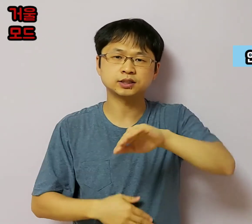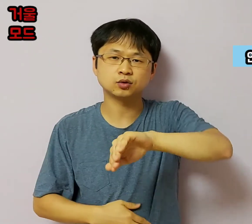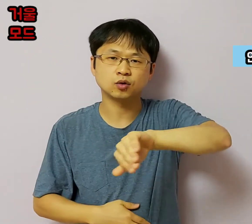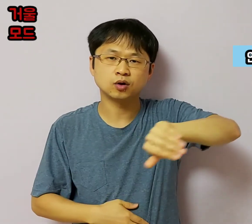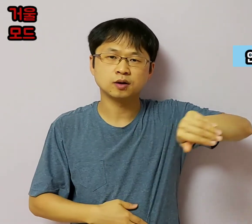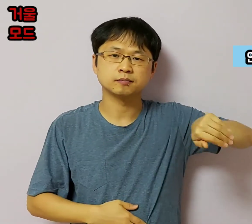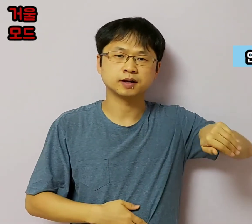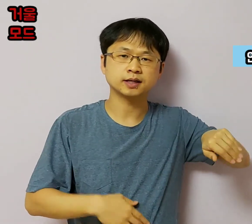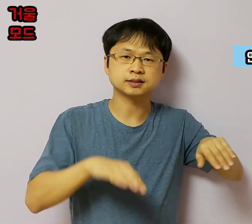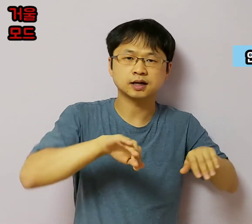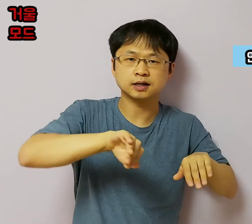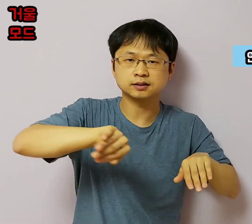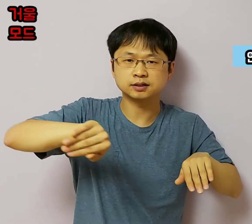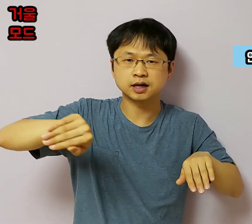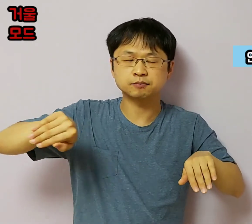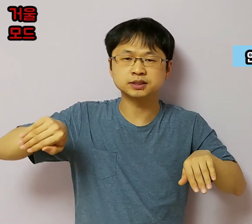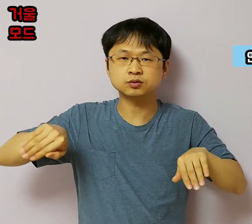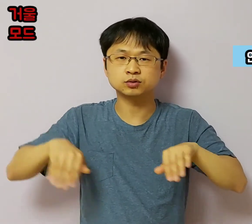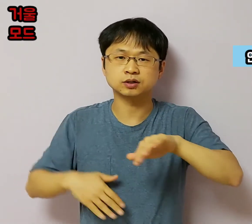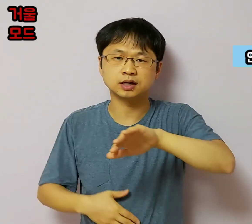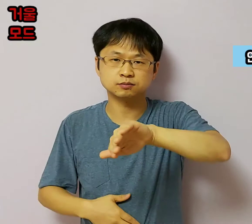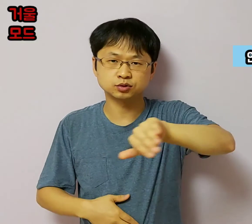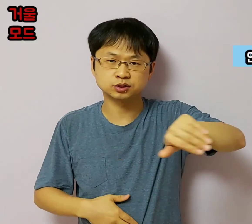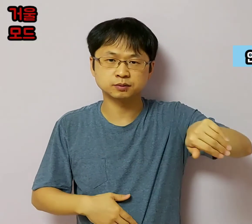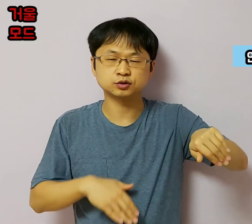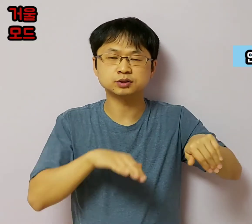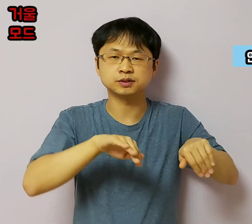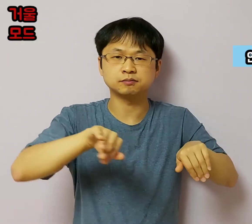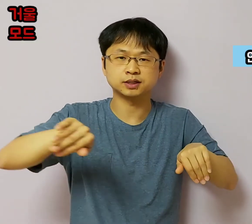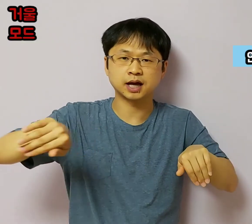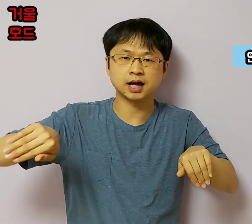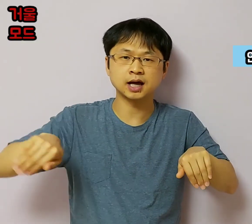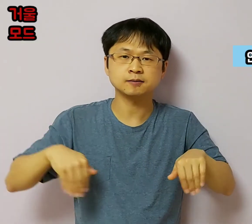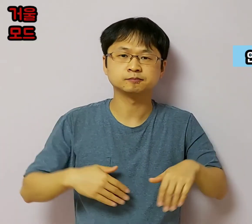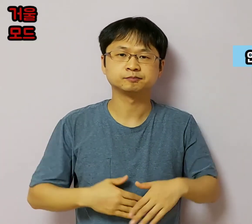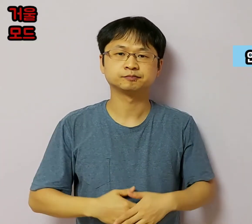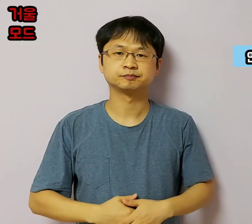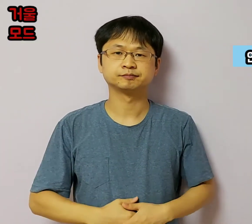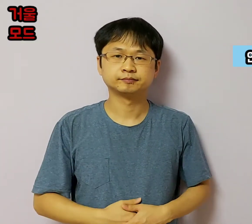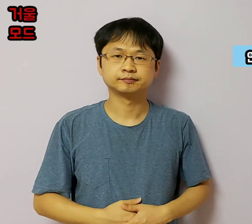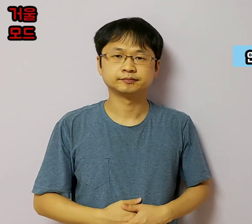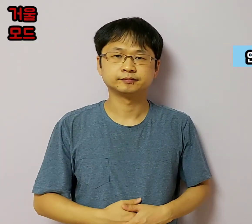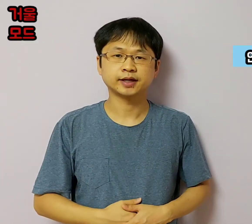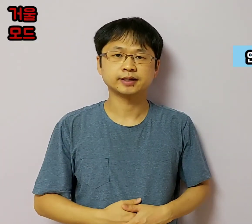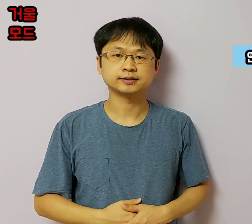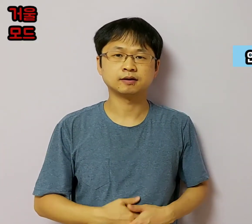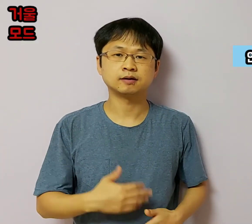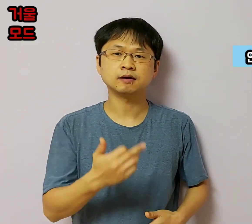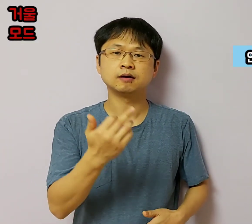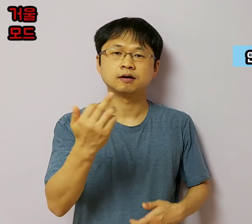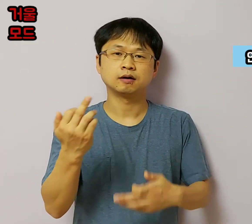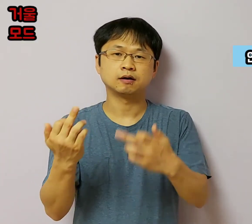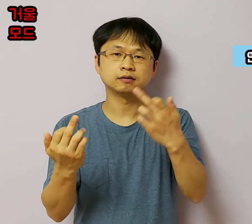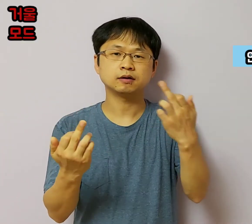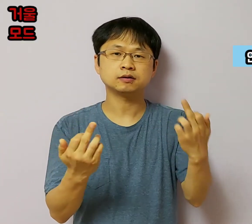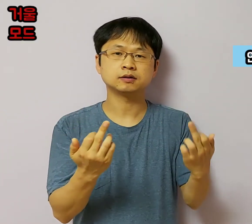헤치고 막 헤쳐나가는 거니까 비집고 들어가는 모습 해주시면 됩니다. 네, 그래서